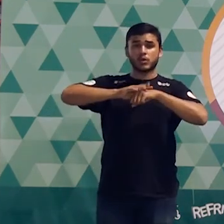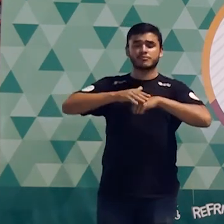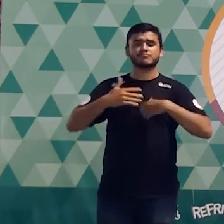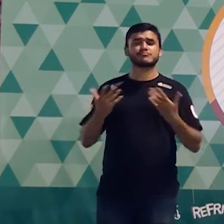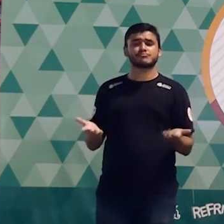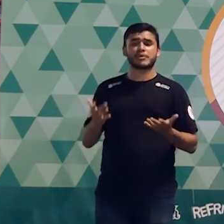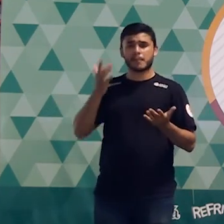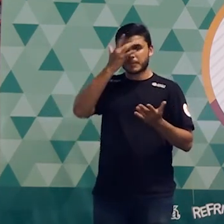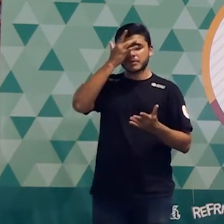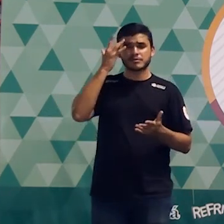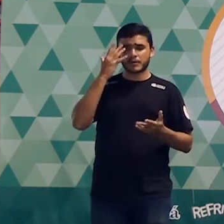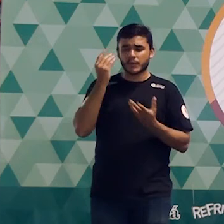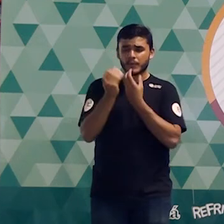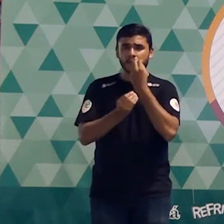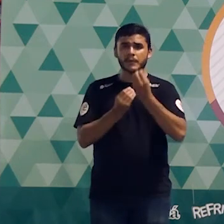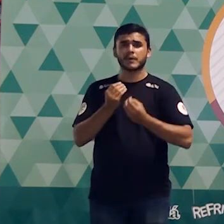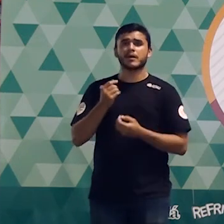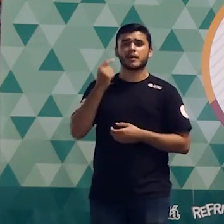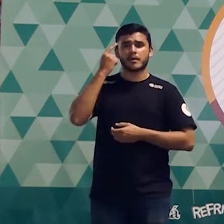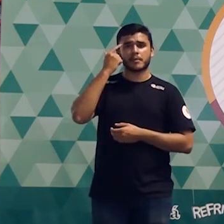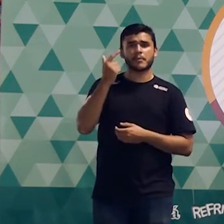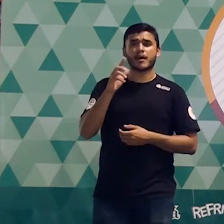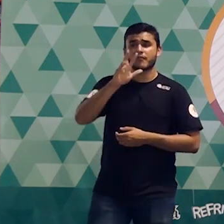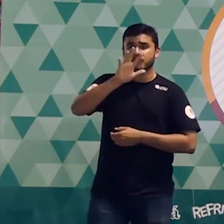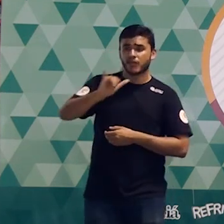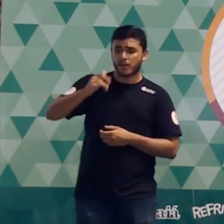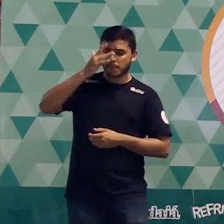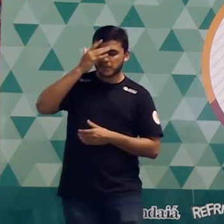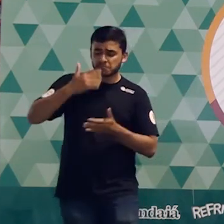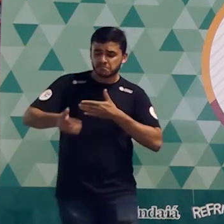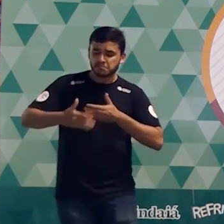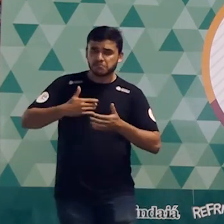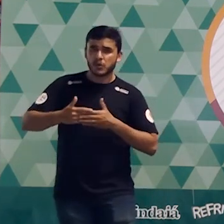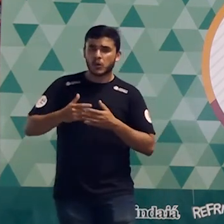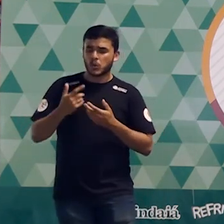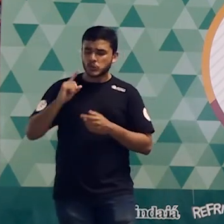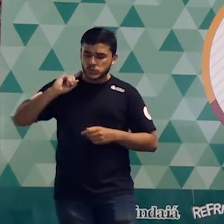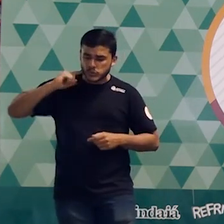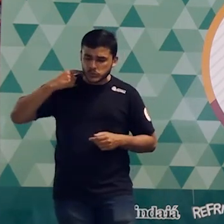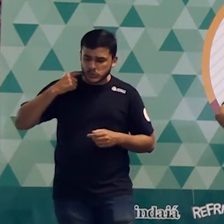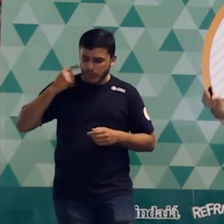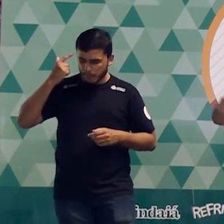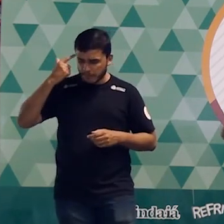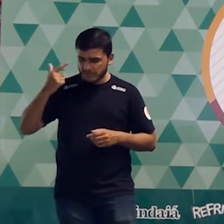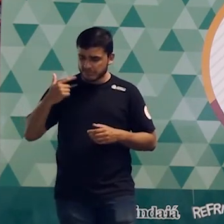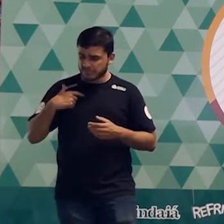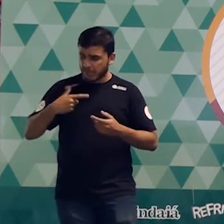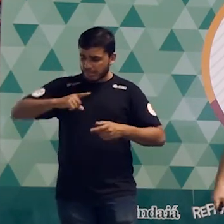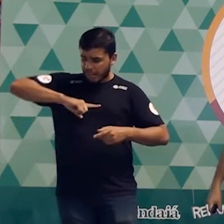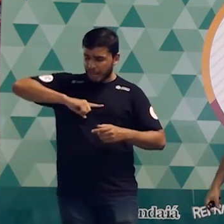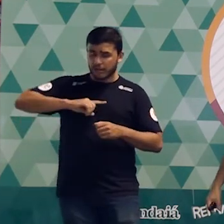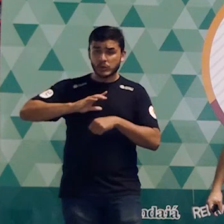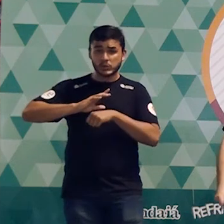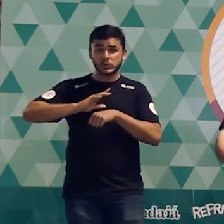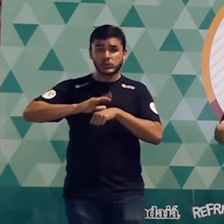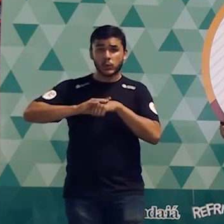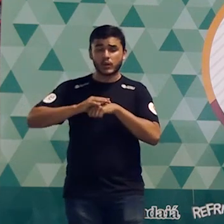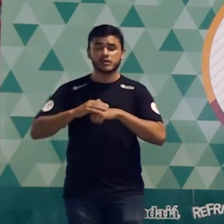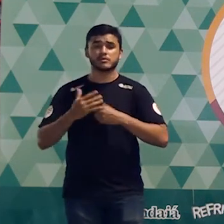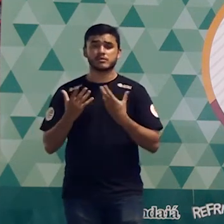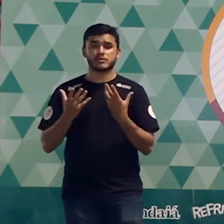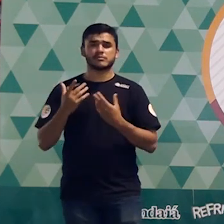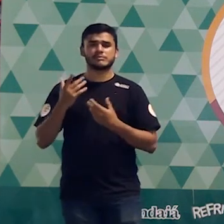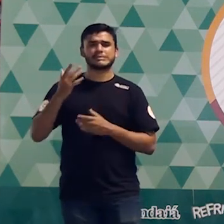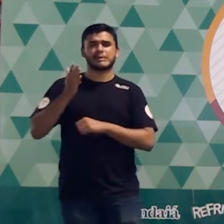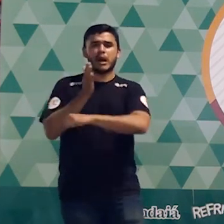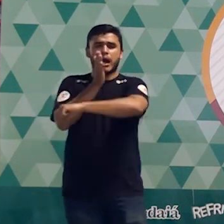de nada que podia fazer mal e levar as pessoas à morte que tivesse relação com sujeira. Então, tu imagina a cena em períodos